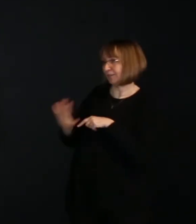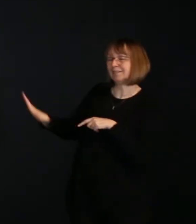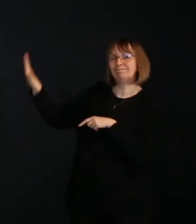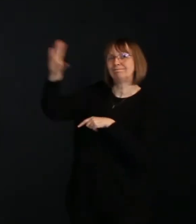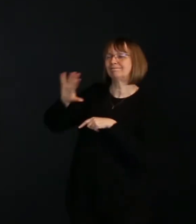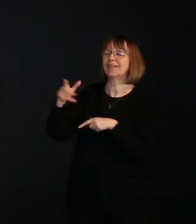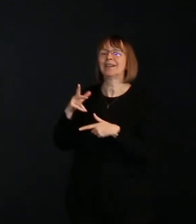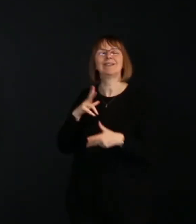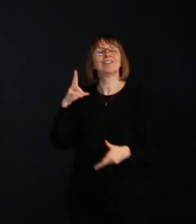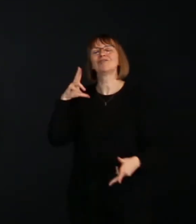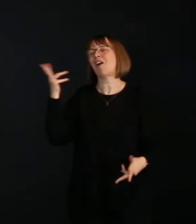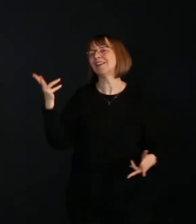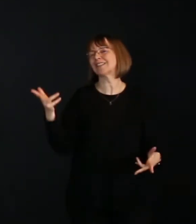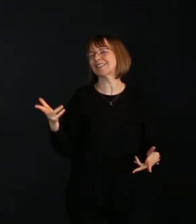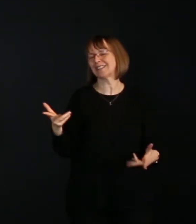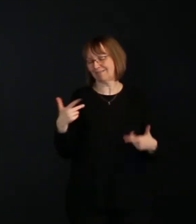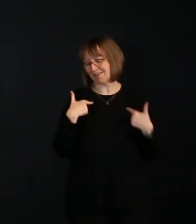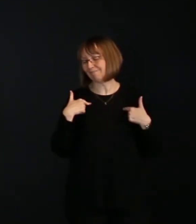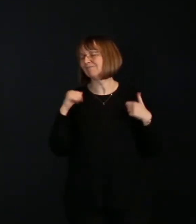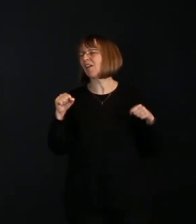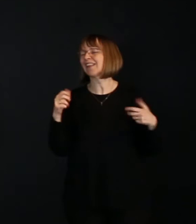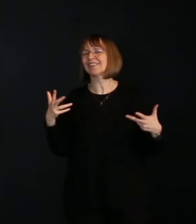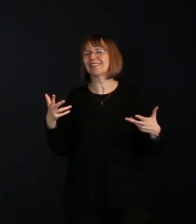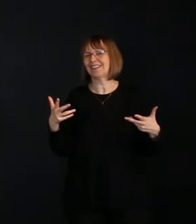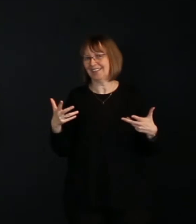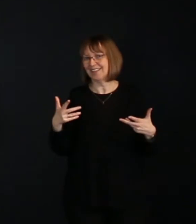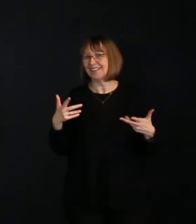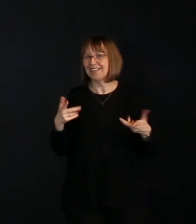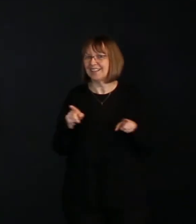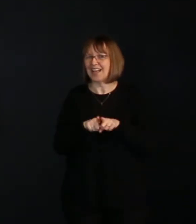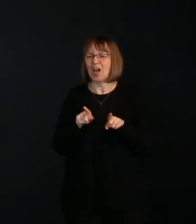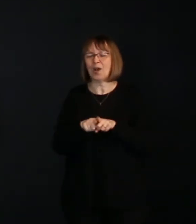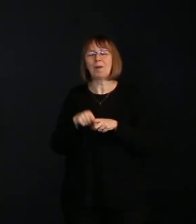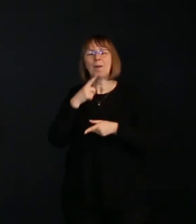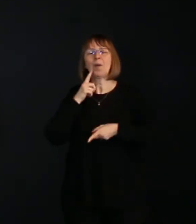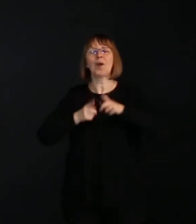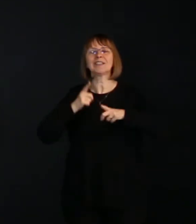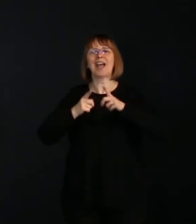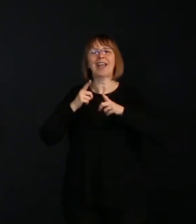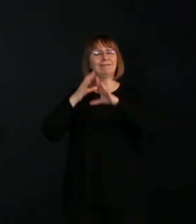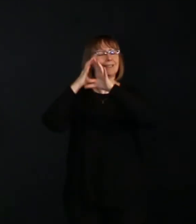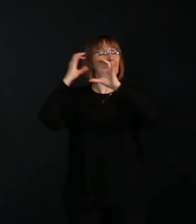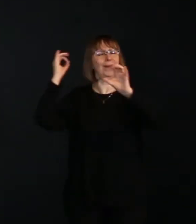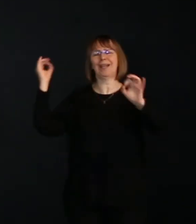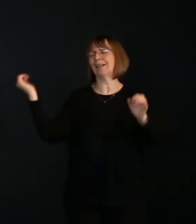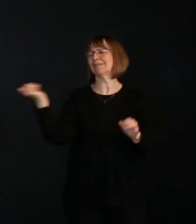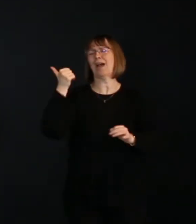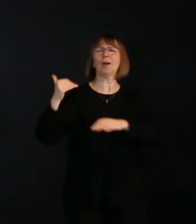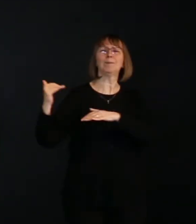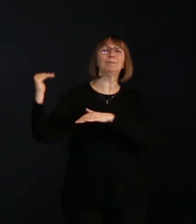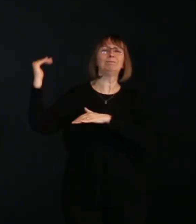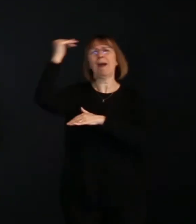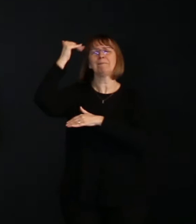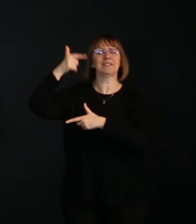die Überheblichkeit der Deutschen, auch eine Überbewertung des Luftschiffs, des Zeppelins